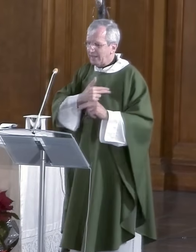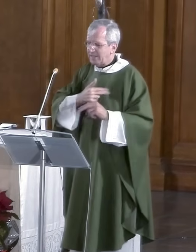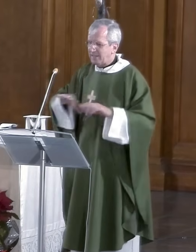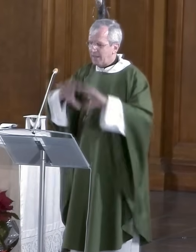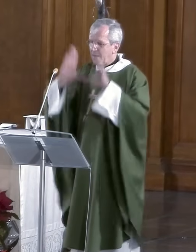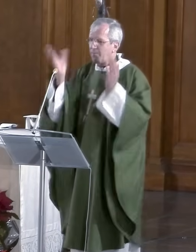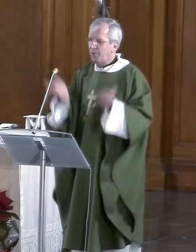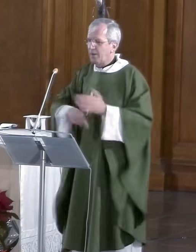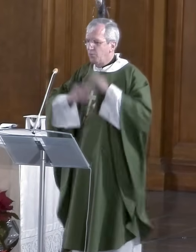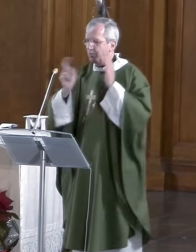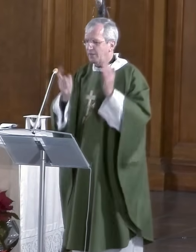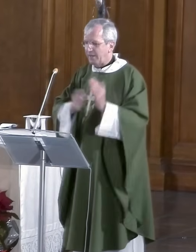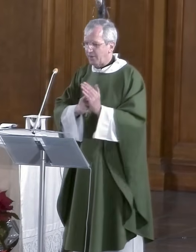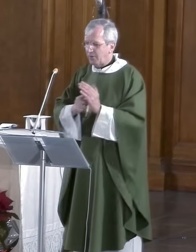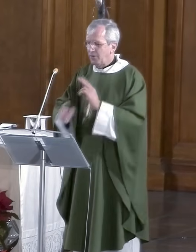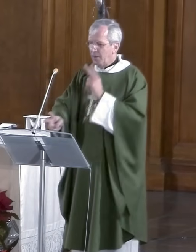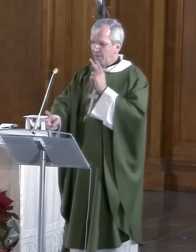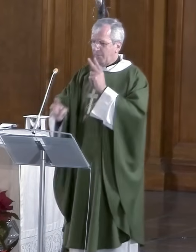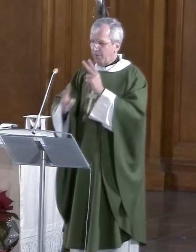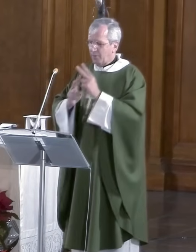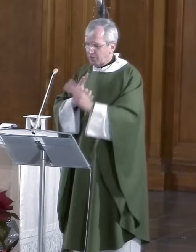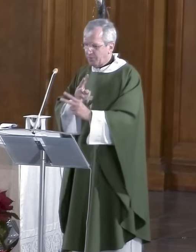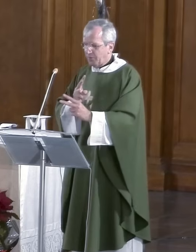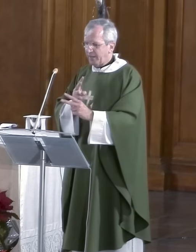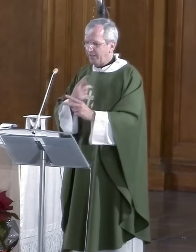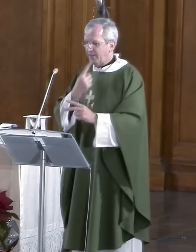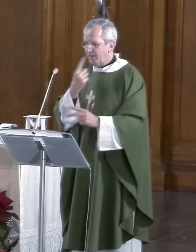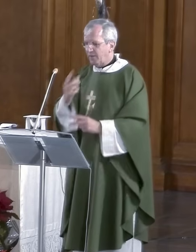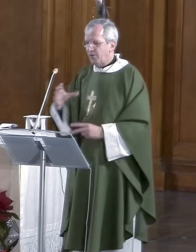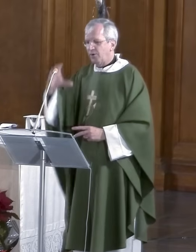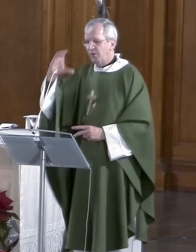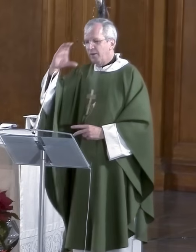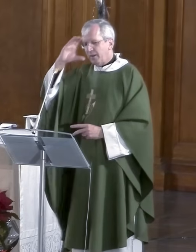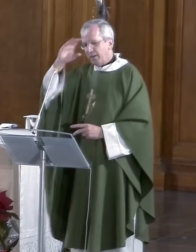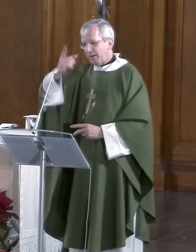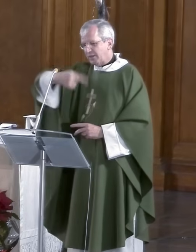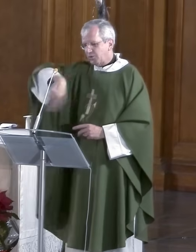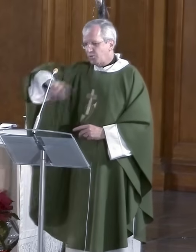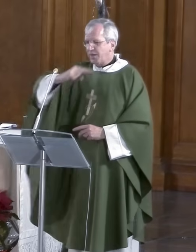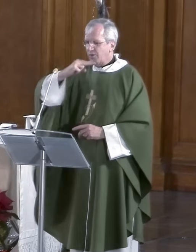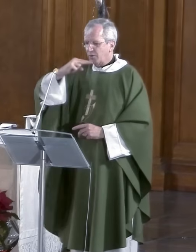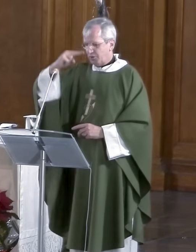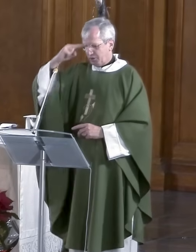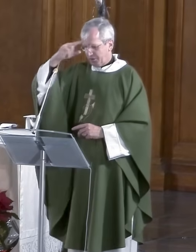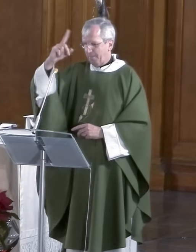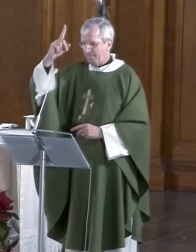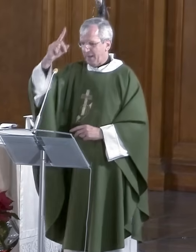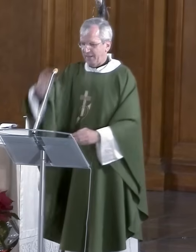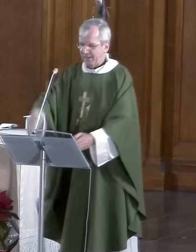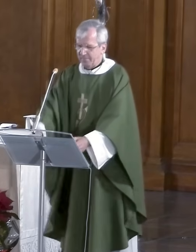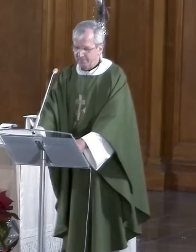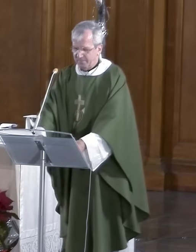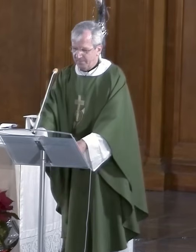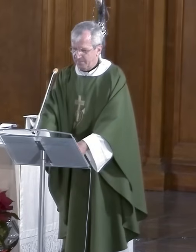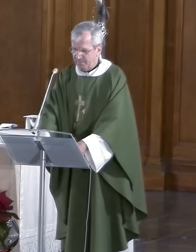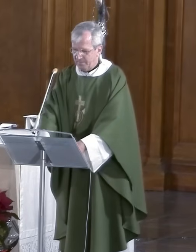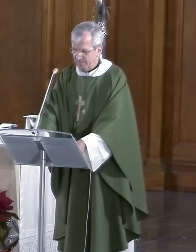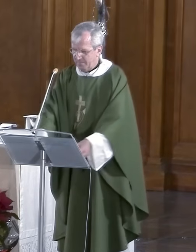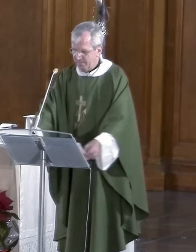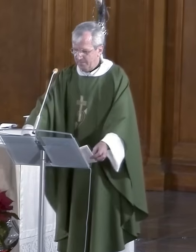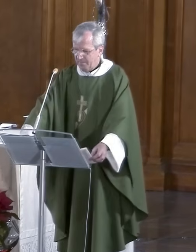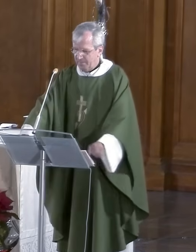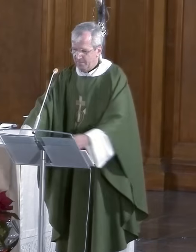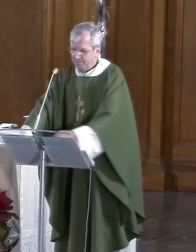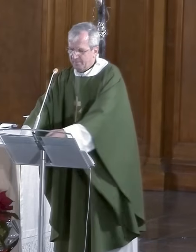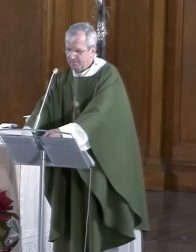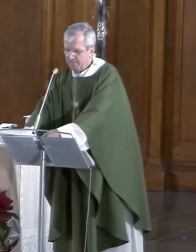la Iglesia, por el mundo entero. Podemos responder diciendo: escúchanos, Padre.